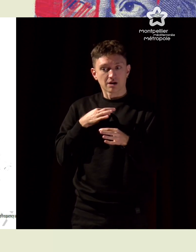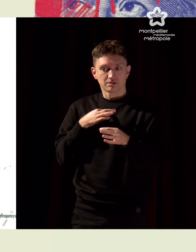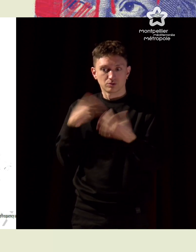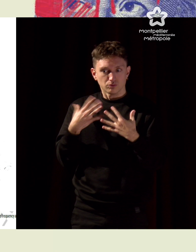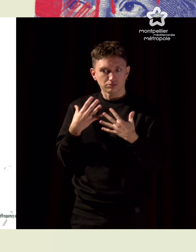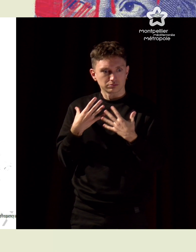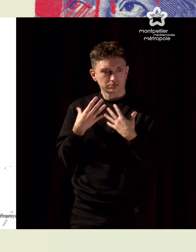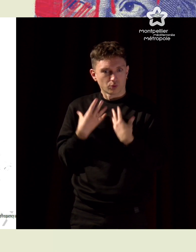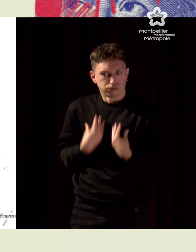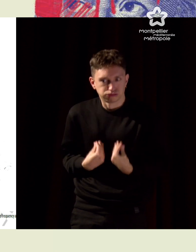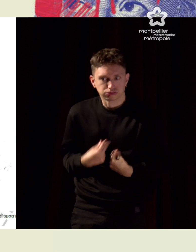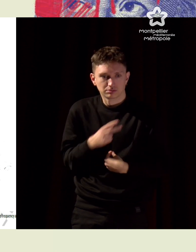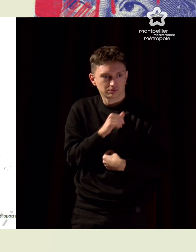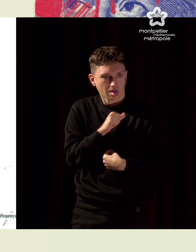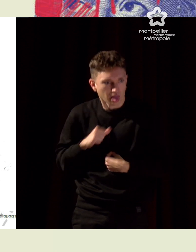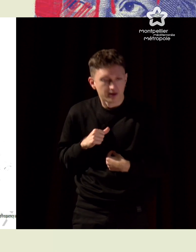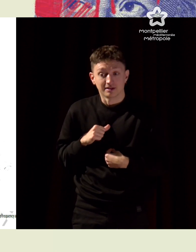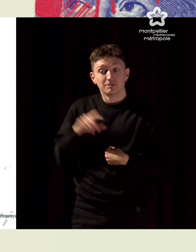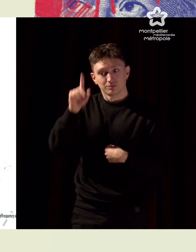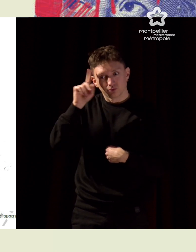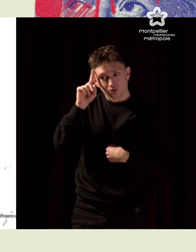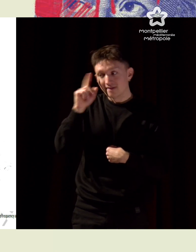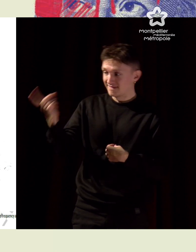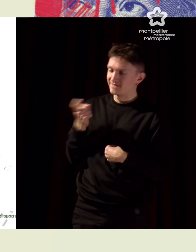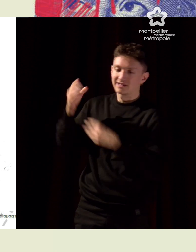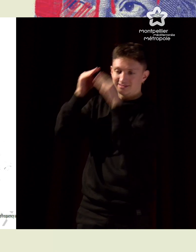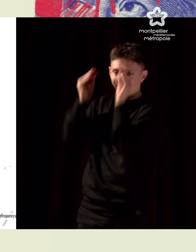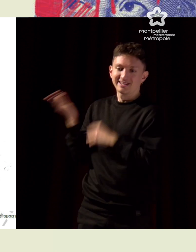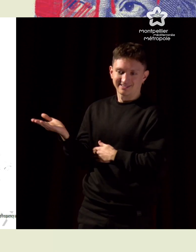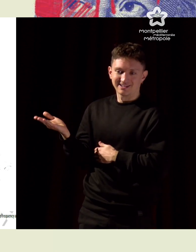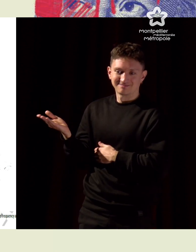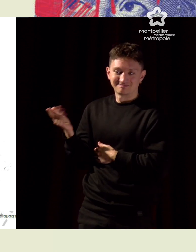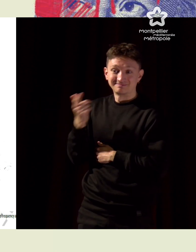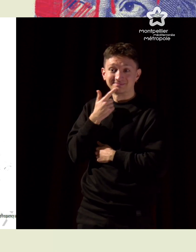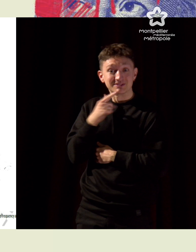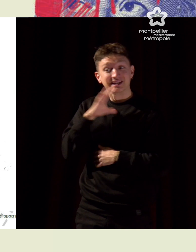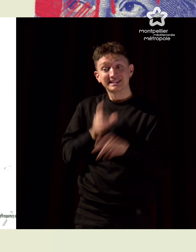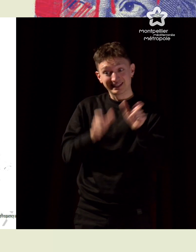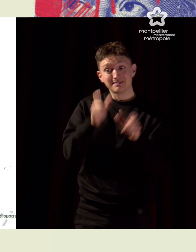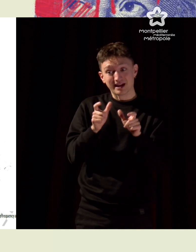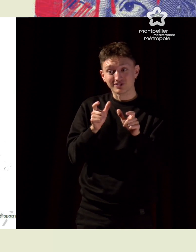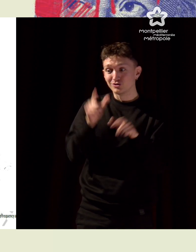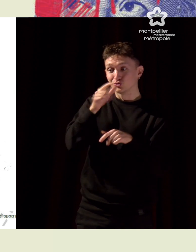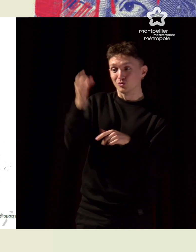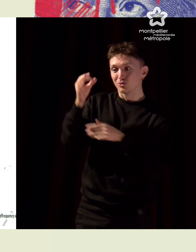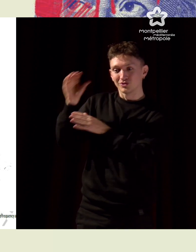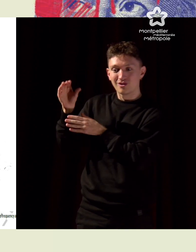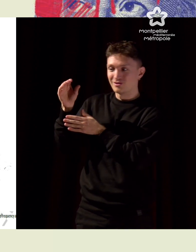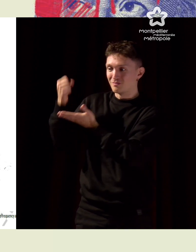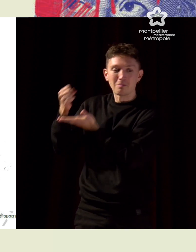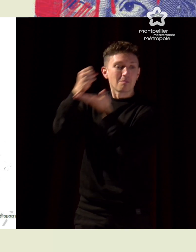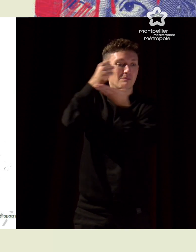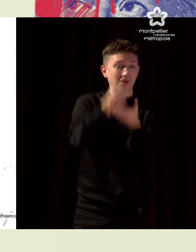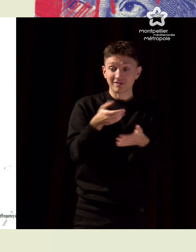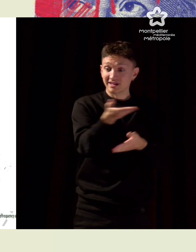Néandertal. C'est-à-dire que les gens qui portaient le variant néandertalien pour ce gène-là